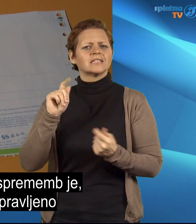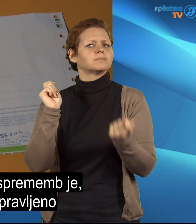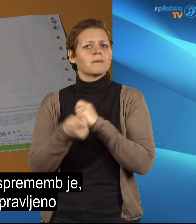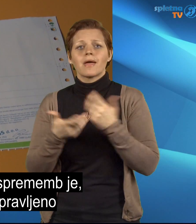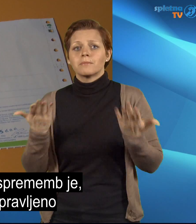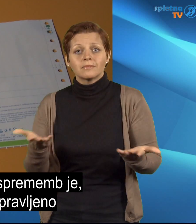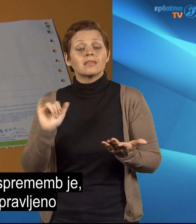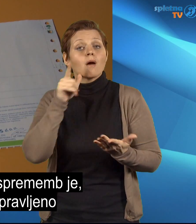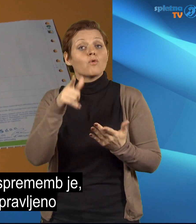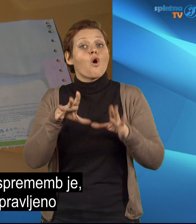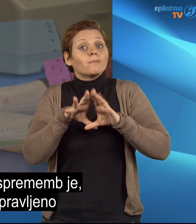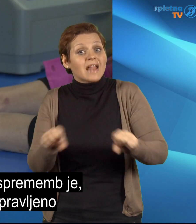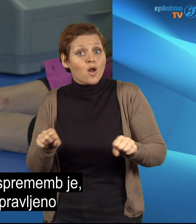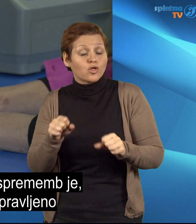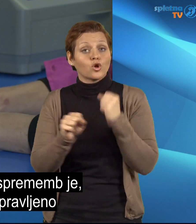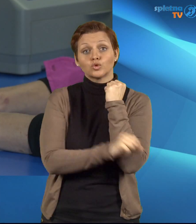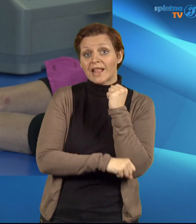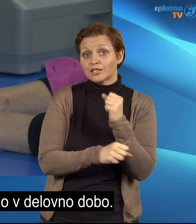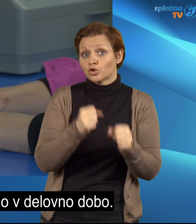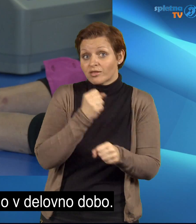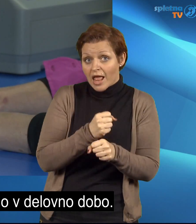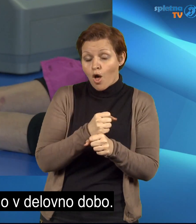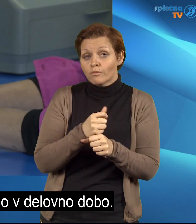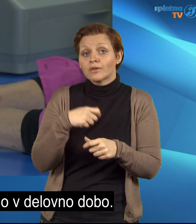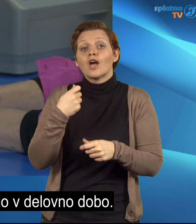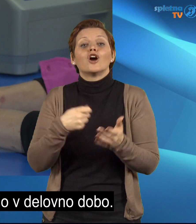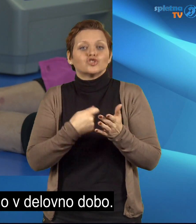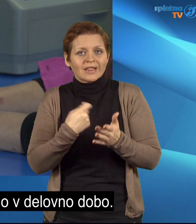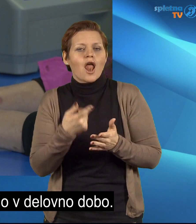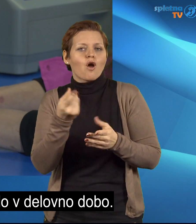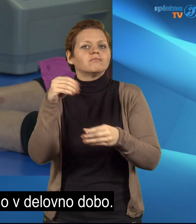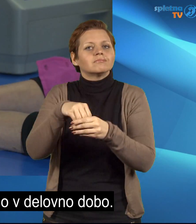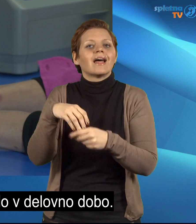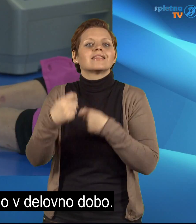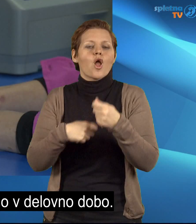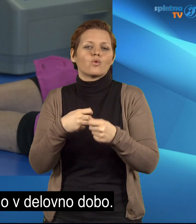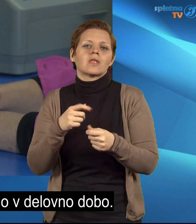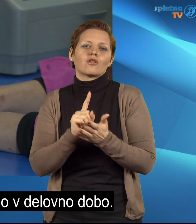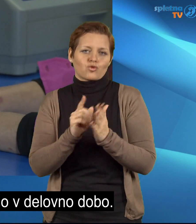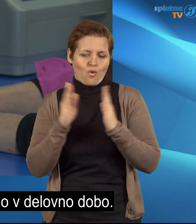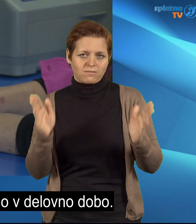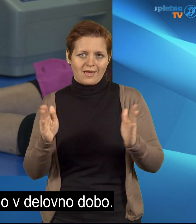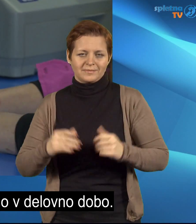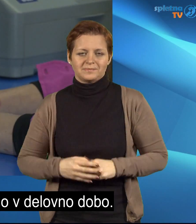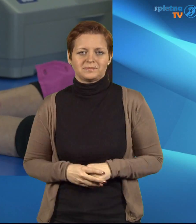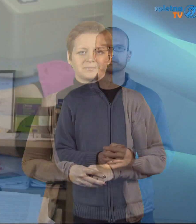Ena bistvenih sprememb je, da se bo opravljeno študentsko delo štelo v delovno dobo.